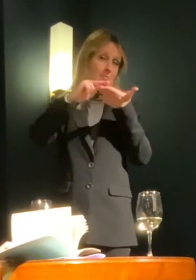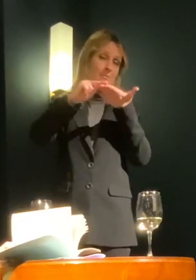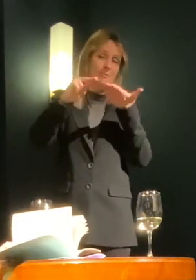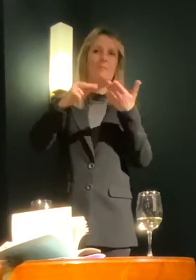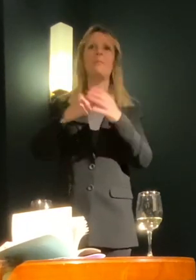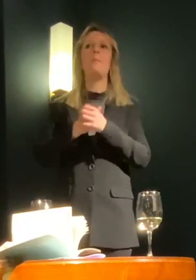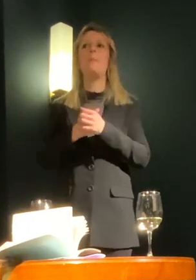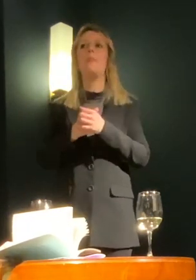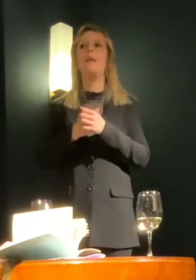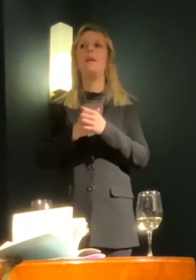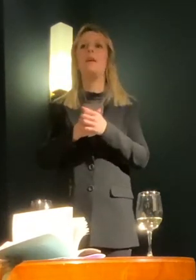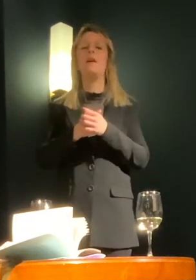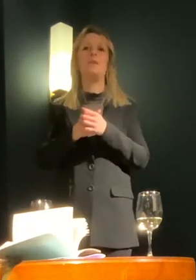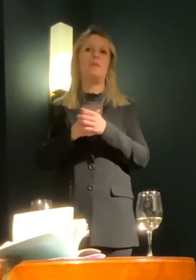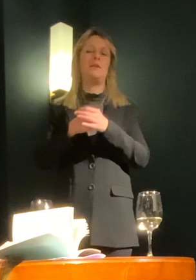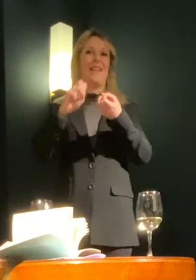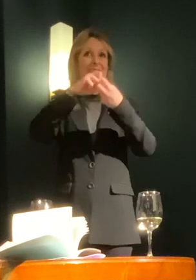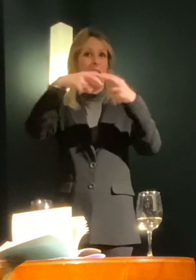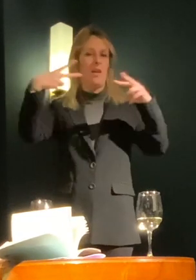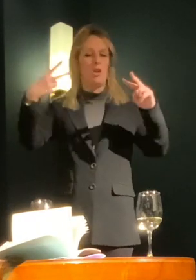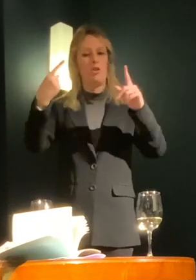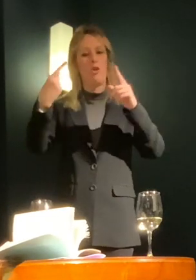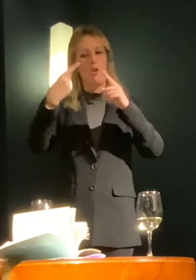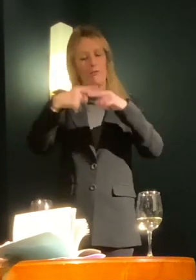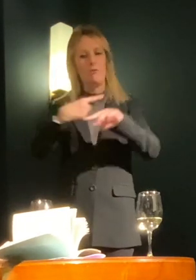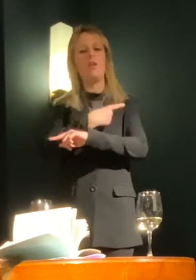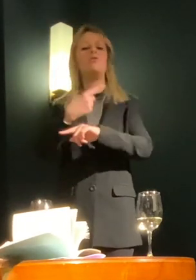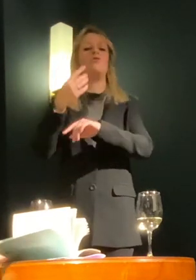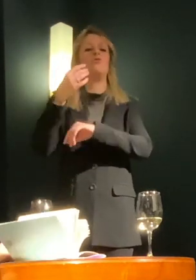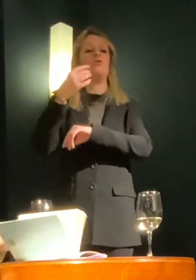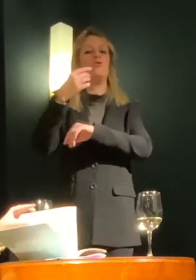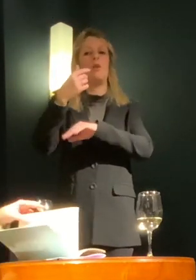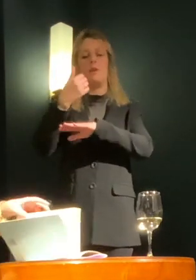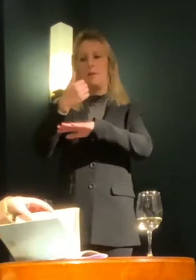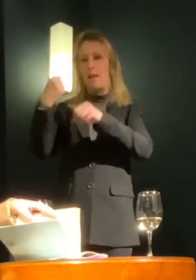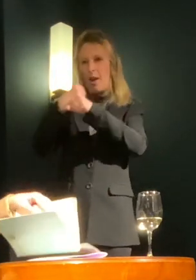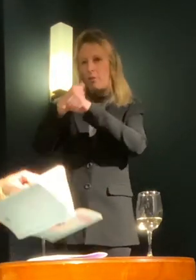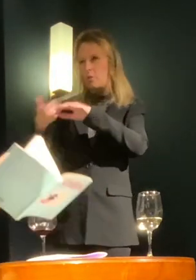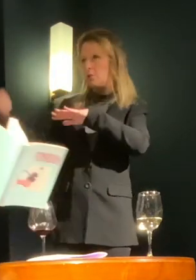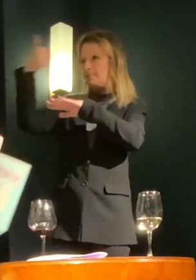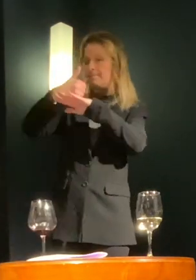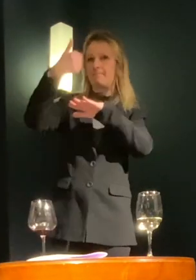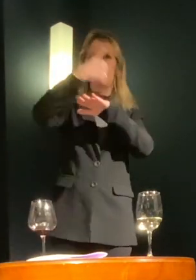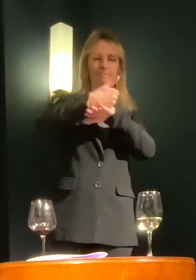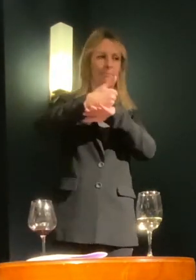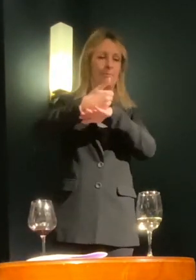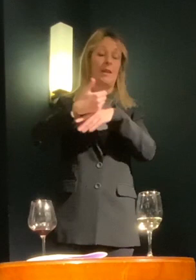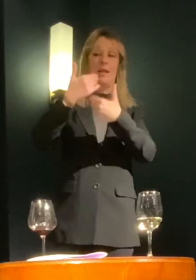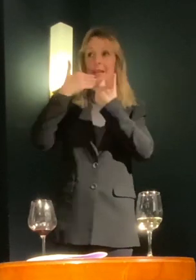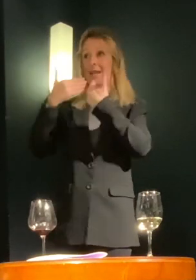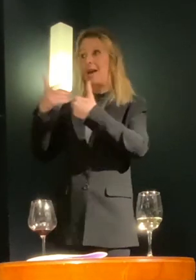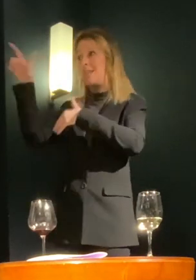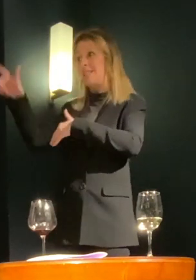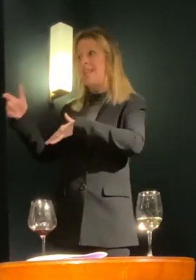E a livello tecnico invece, per esempio, per me è stato molto difficile il lavoro sui personaggi, in questo la mia editor mi ha